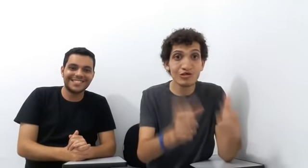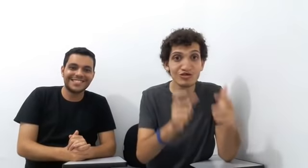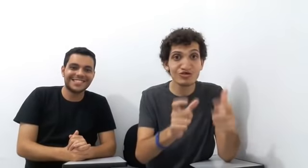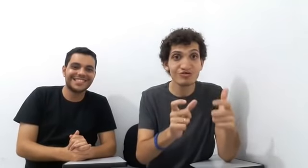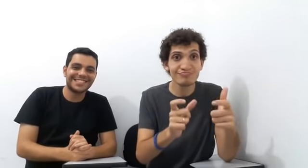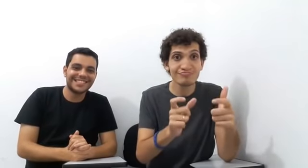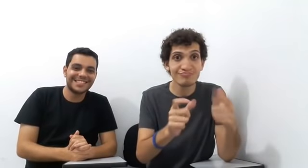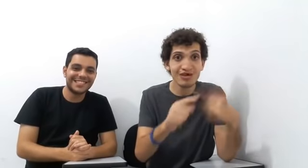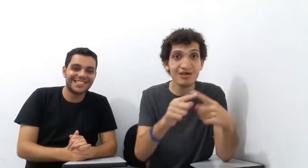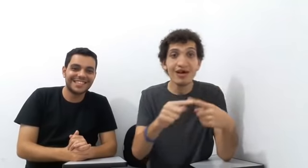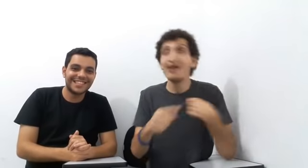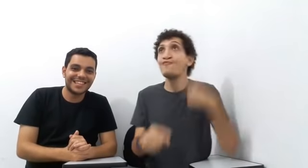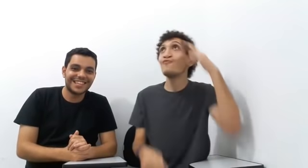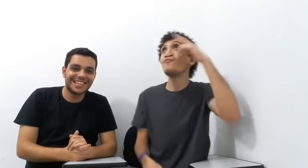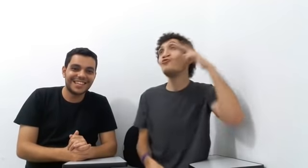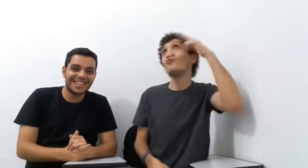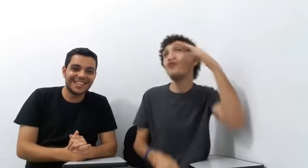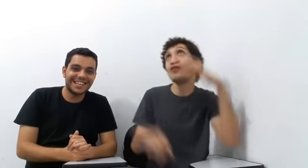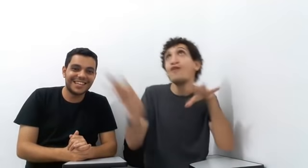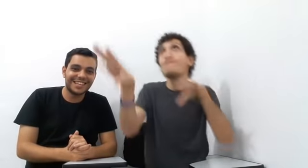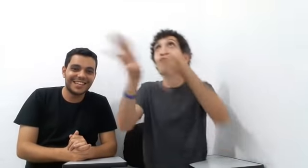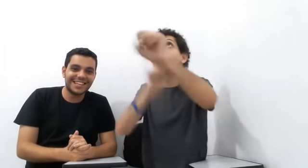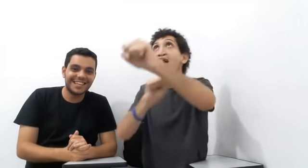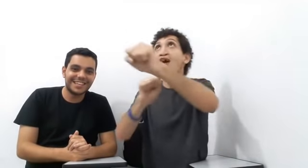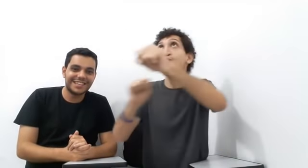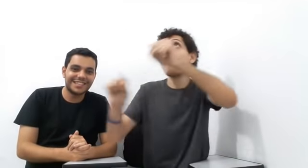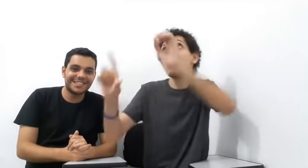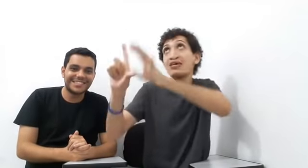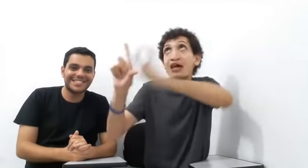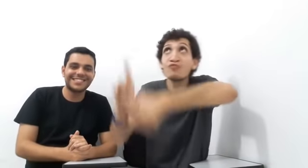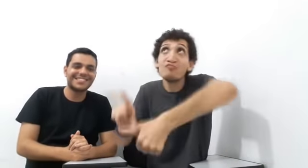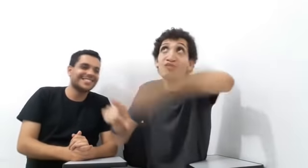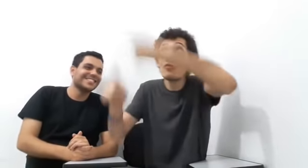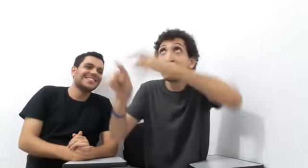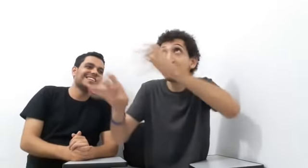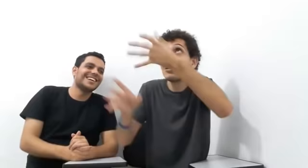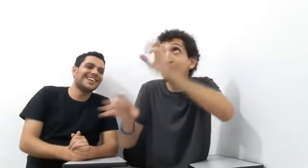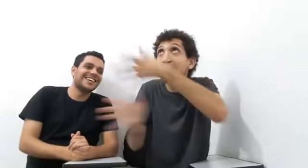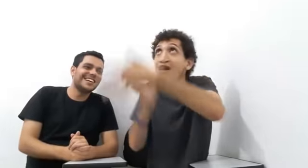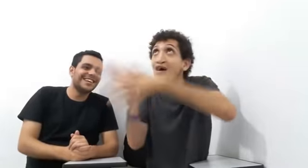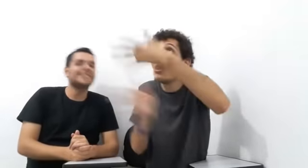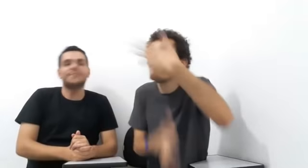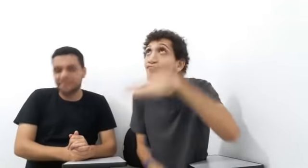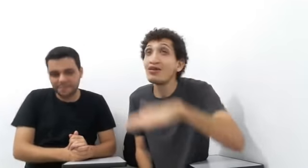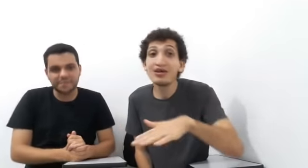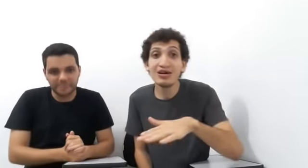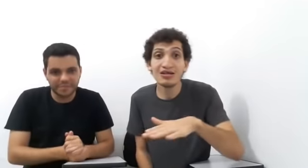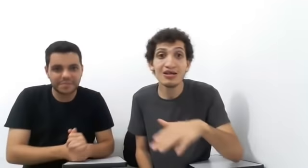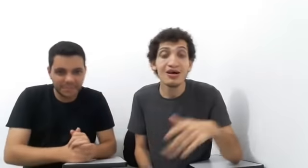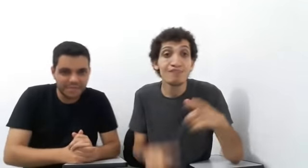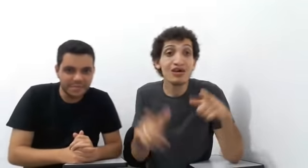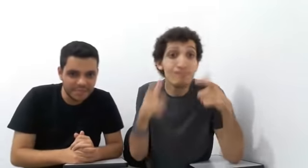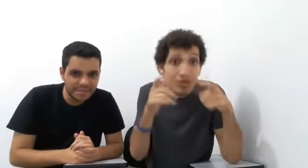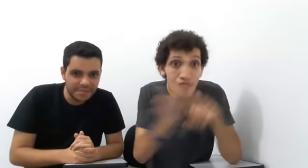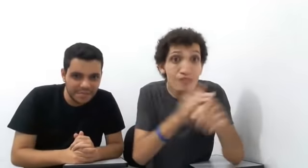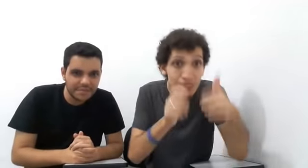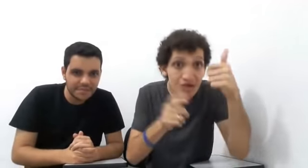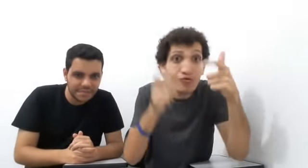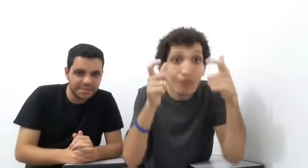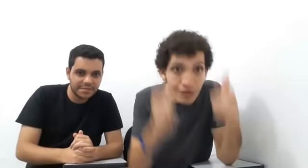onde? Um sonho formado, eu quero ensinar Libras para criança. Mas pergunta primeiro,